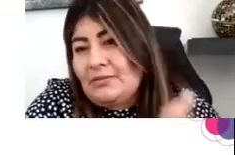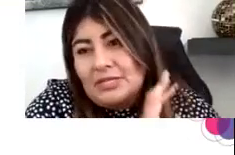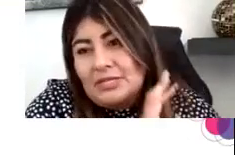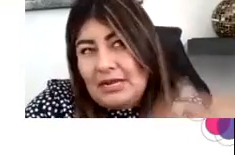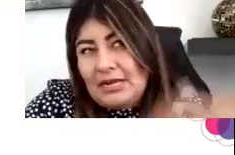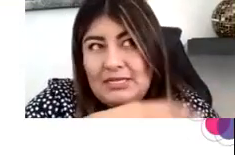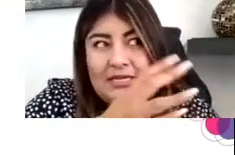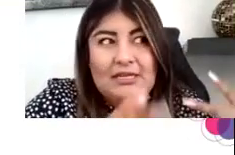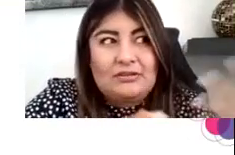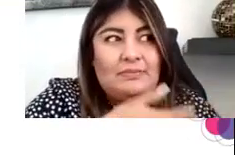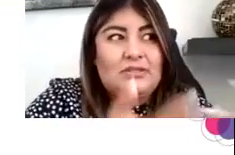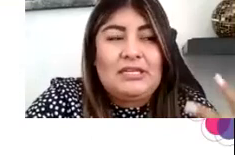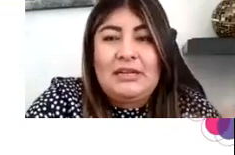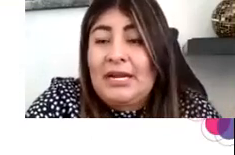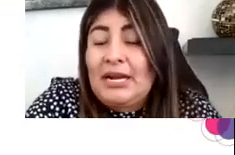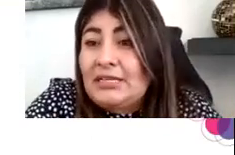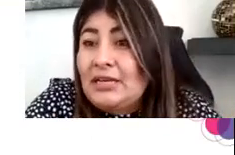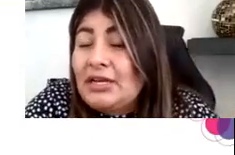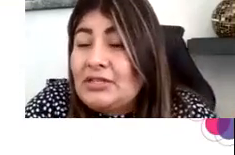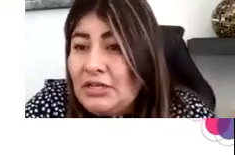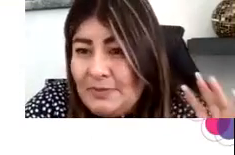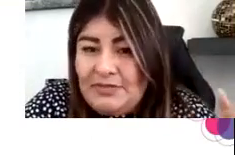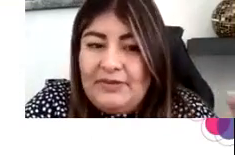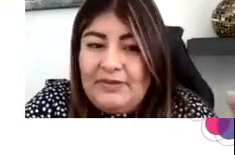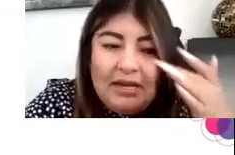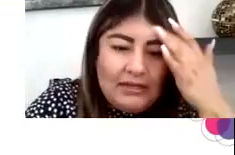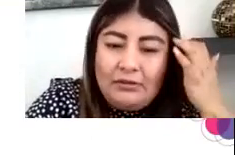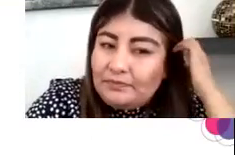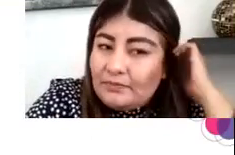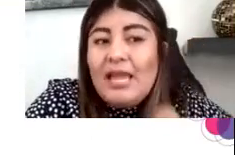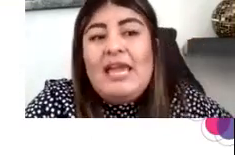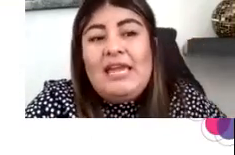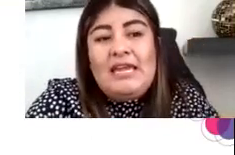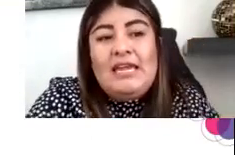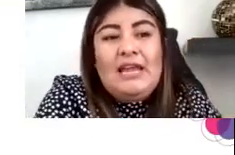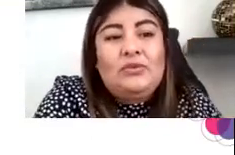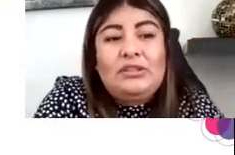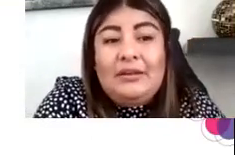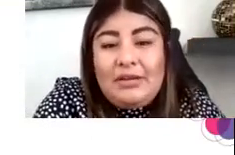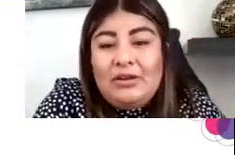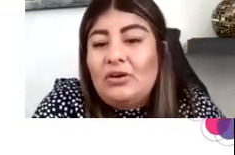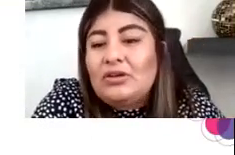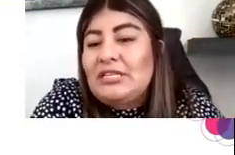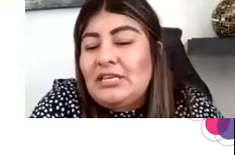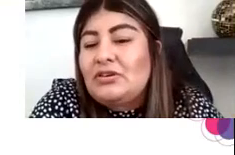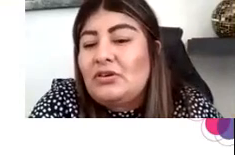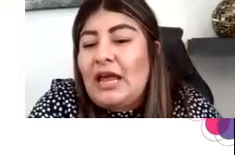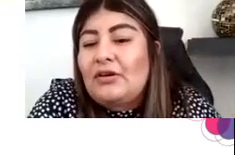que la capacidad es la que toda persona tiene para realizar una acción específica, ¿no? Y en un término sencillo, la Convención